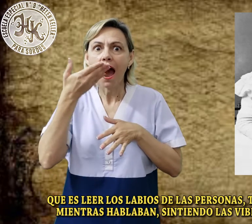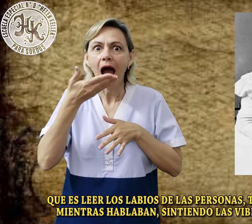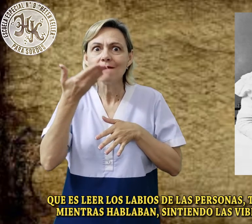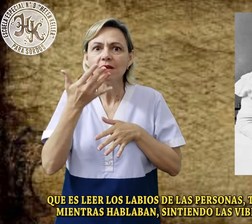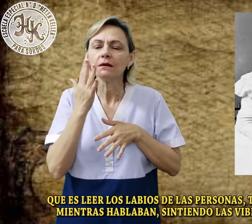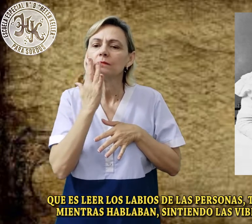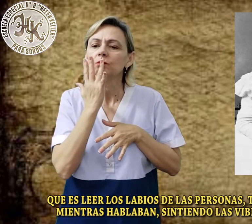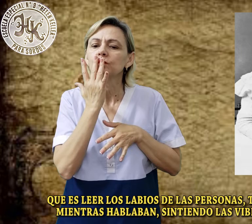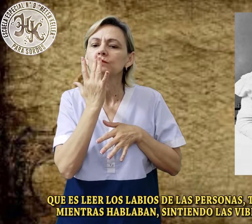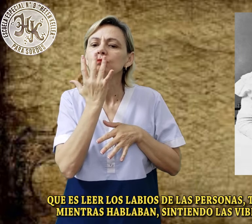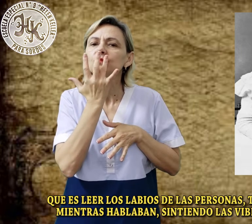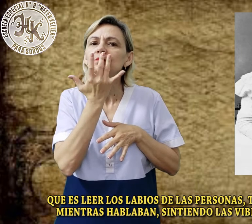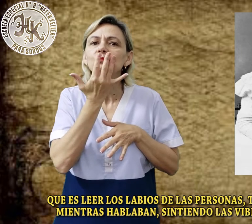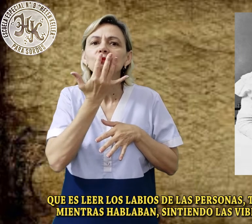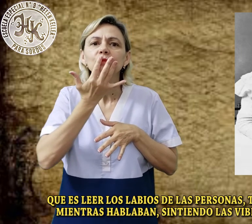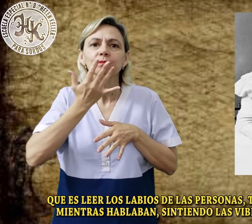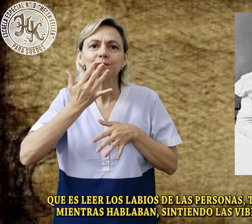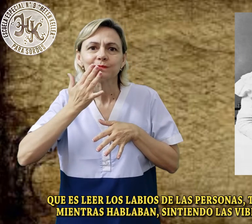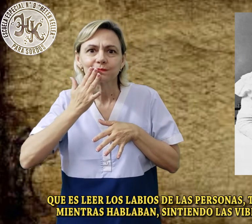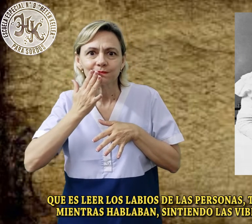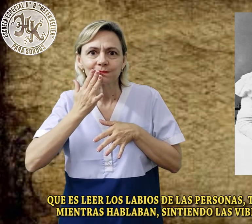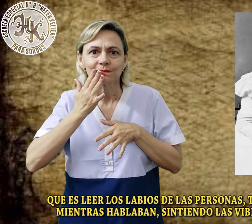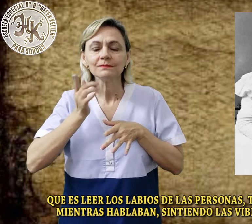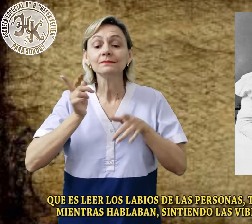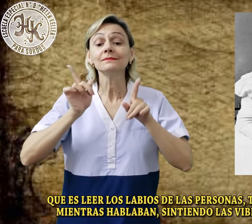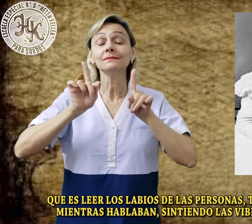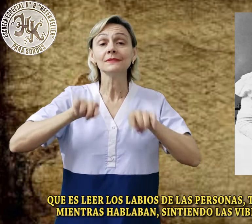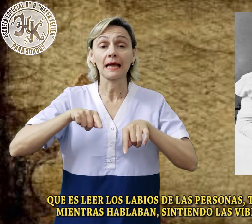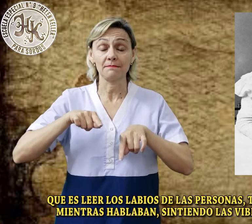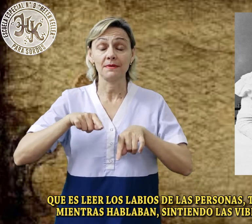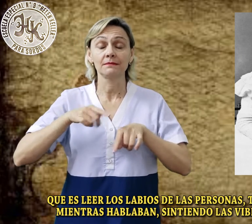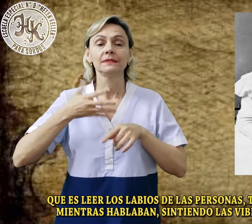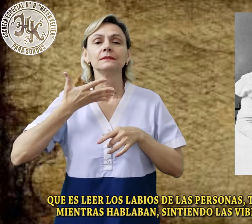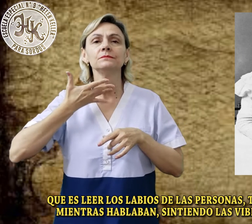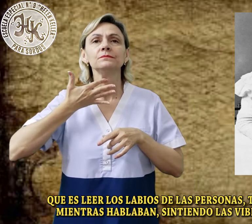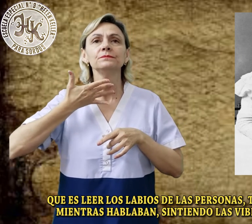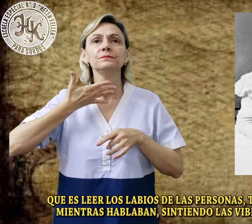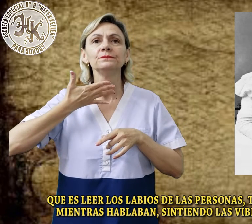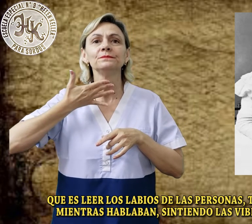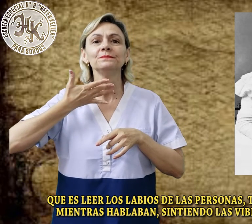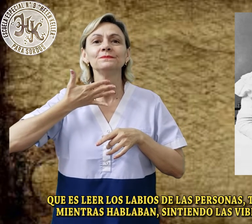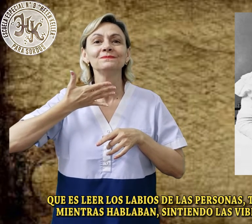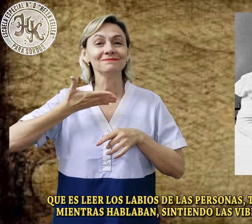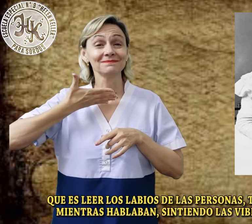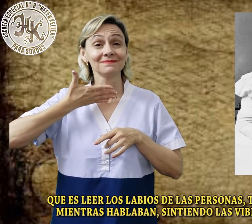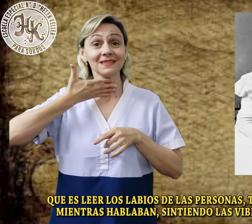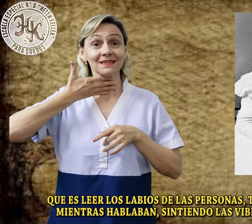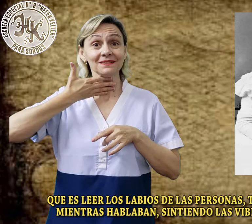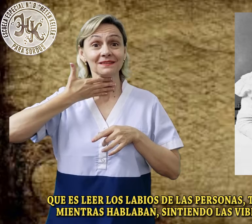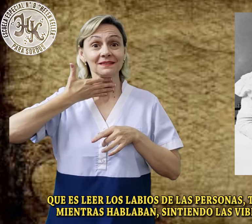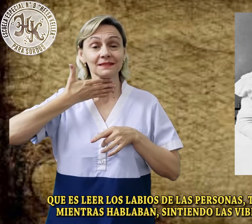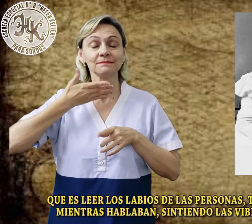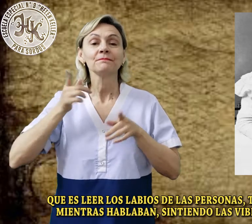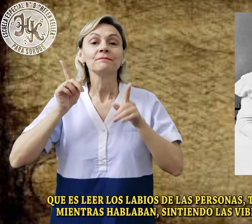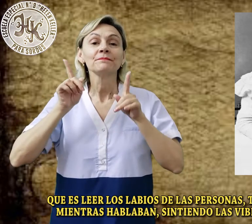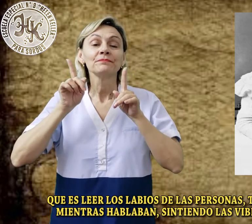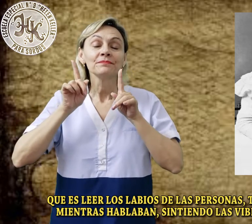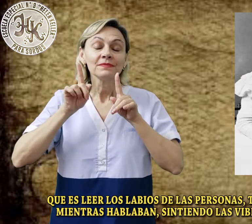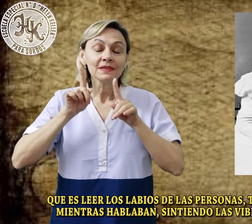dedos mientras hablan y sintiendo las vibraciones y